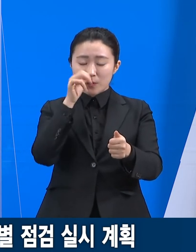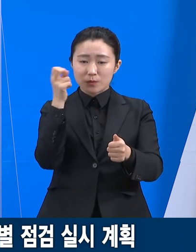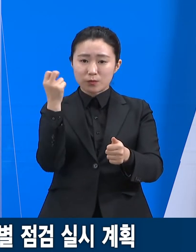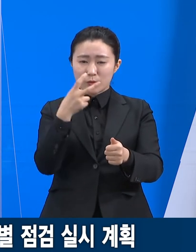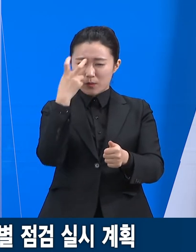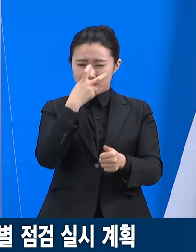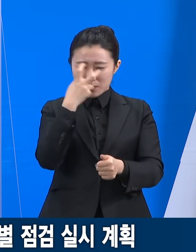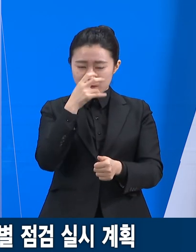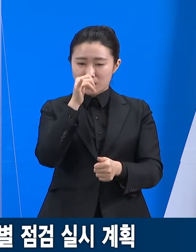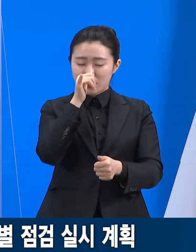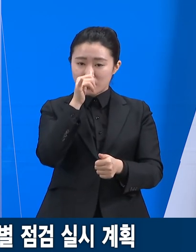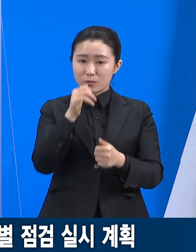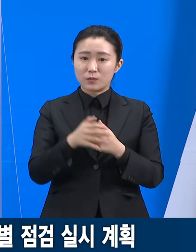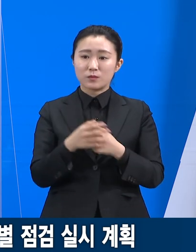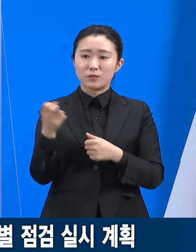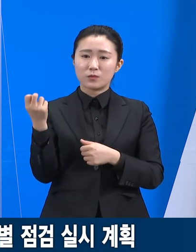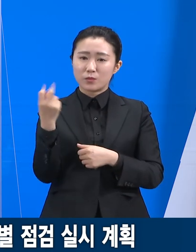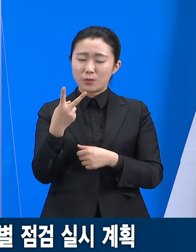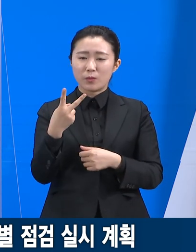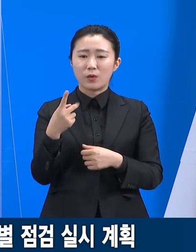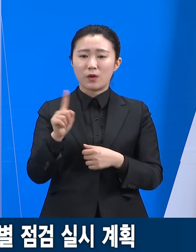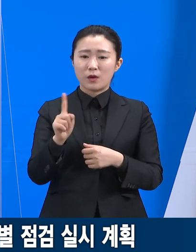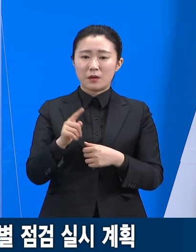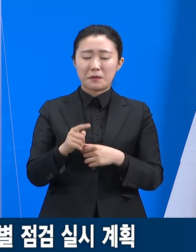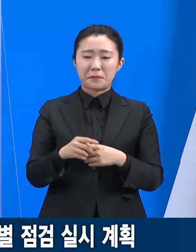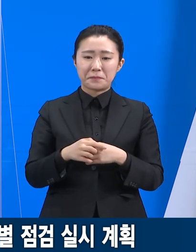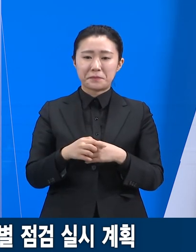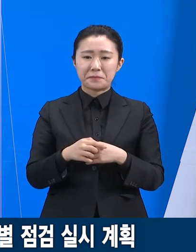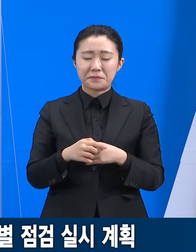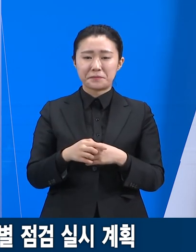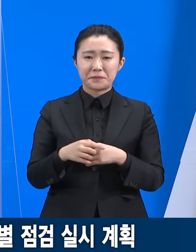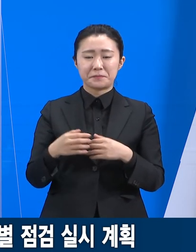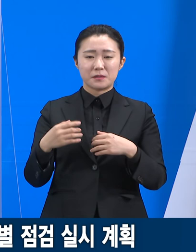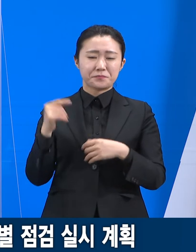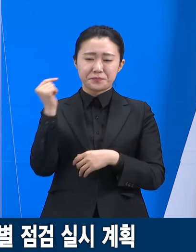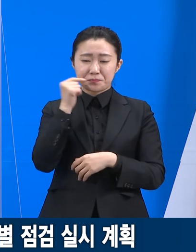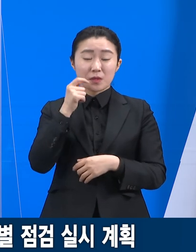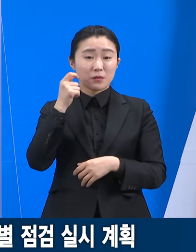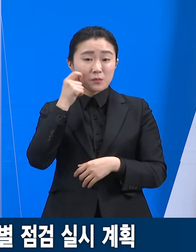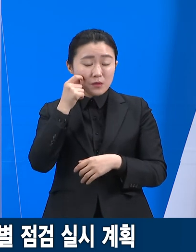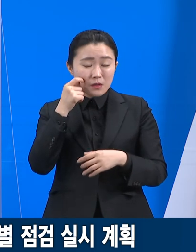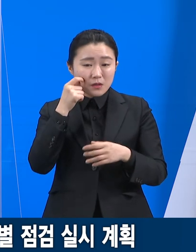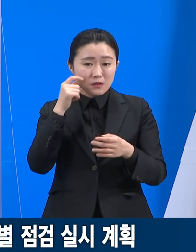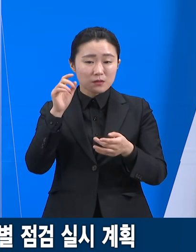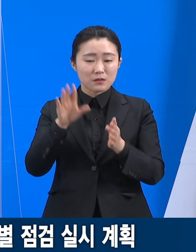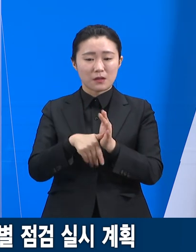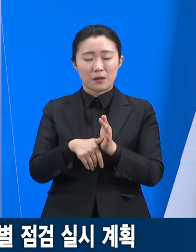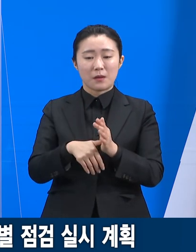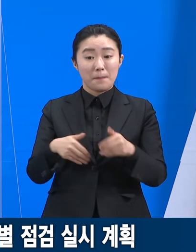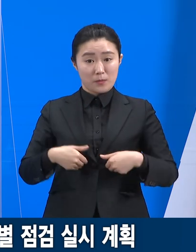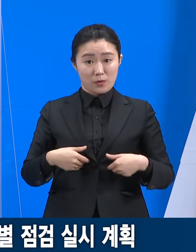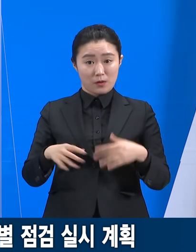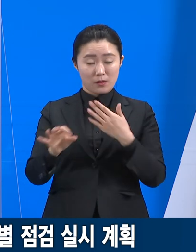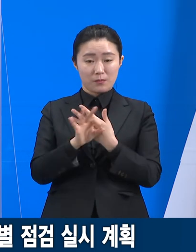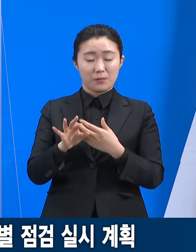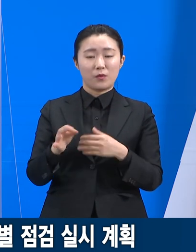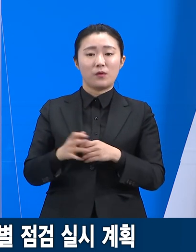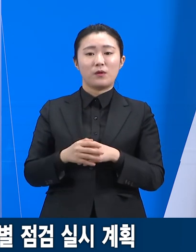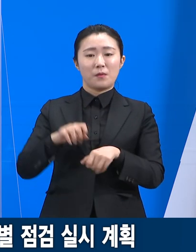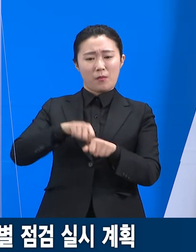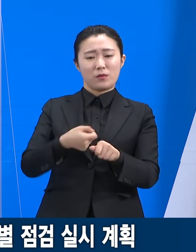점검에 최선을 다하도록 하겠습니다. 아울러 도내 외국인 대상 임시선별검사소는 8개가 설치되어